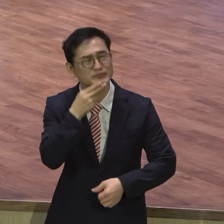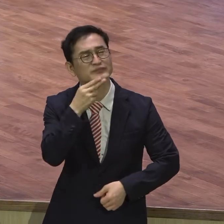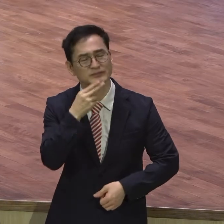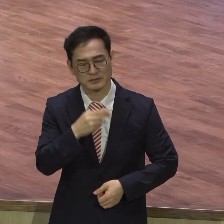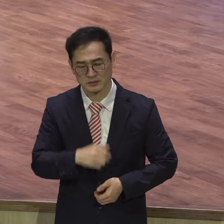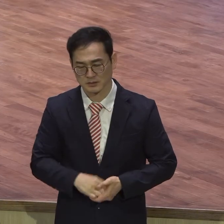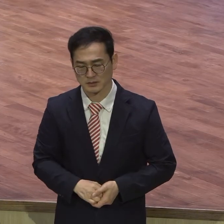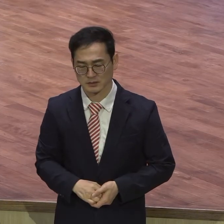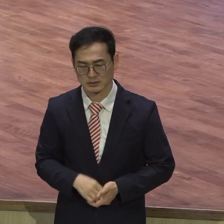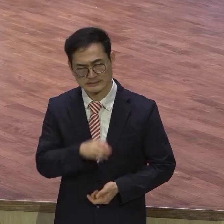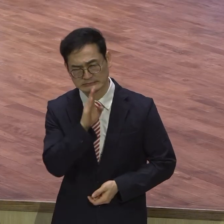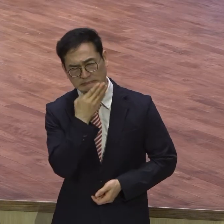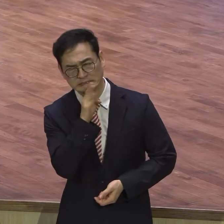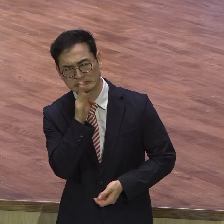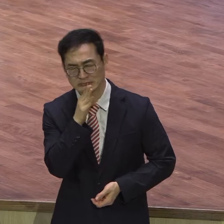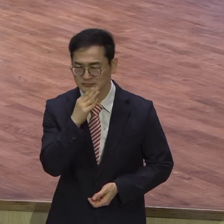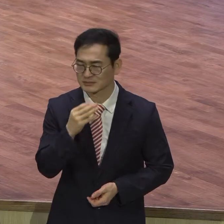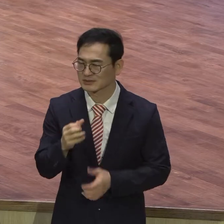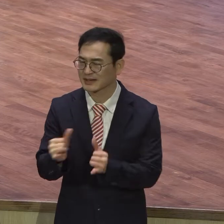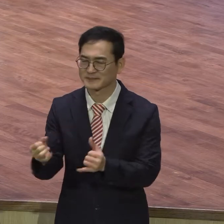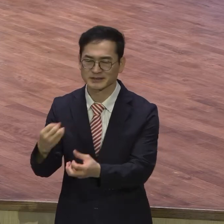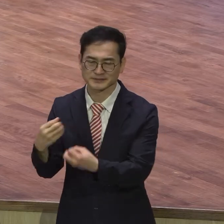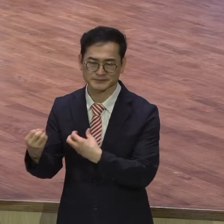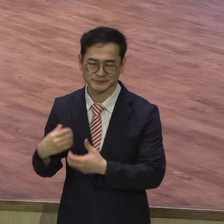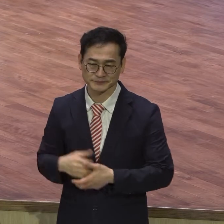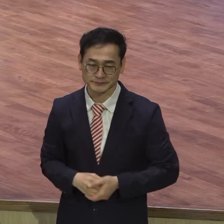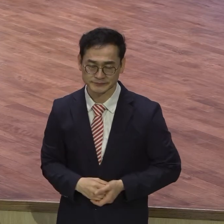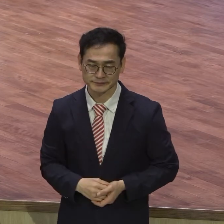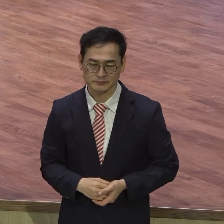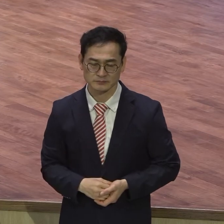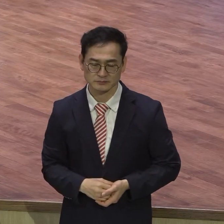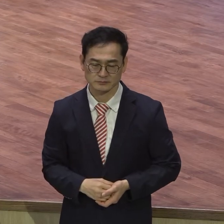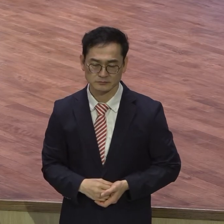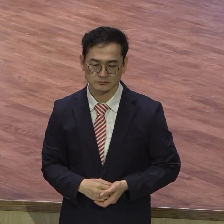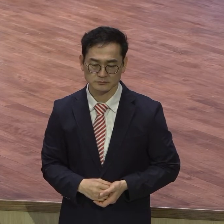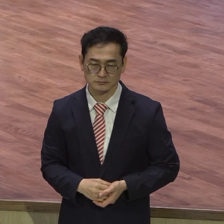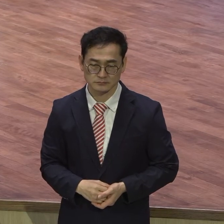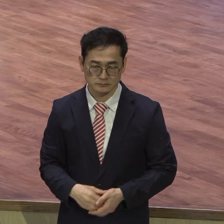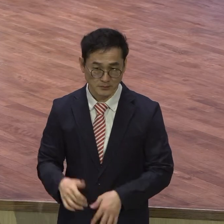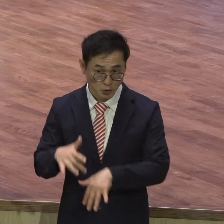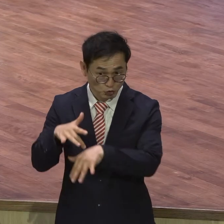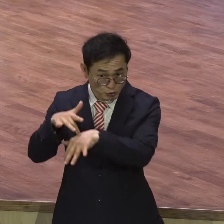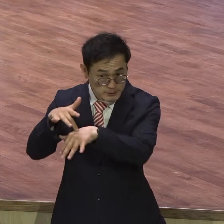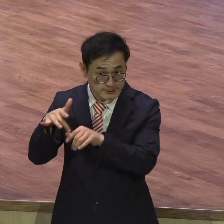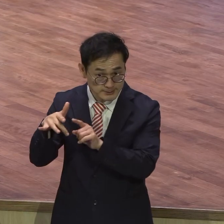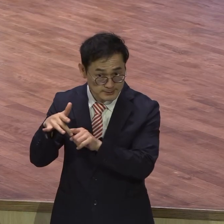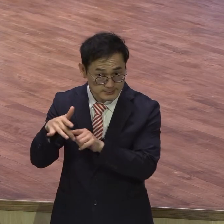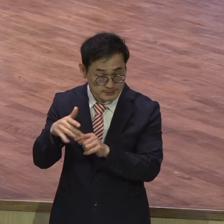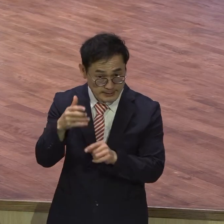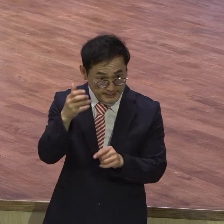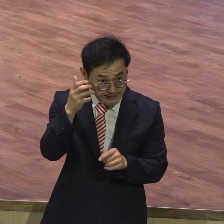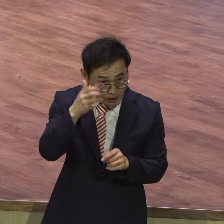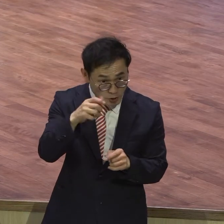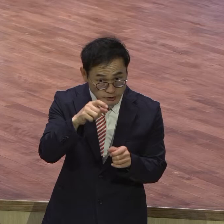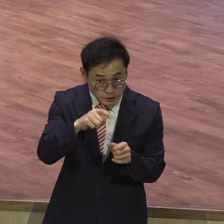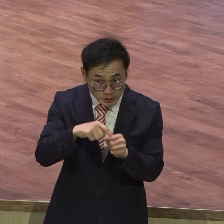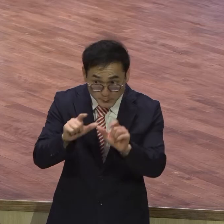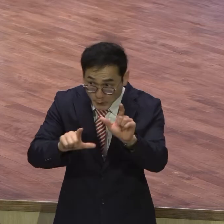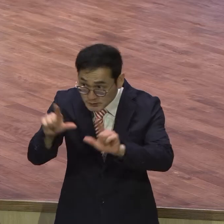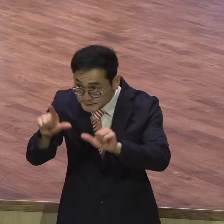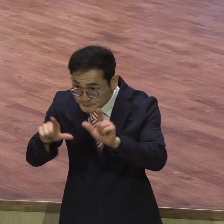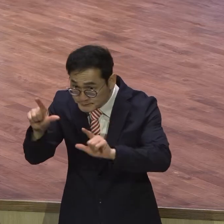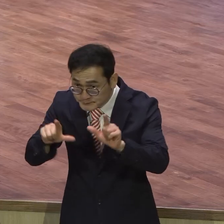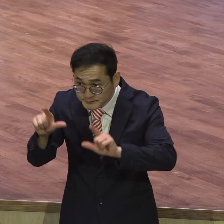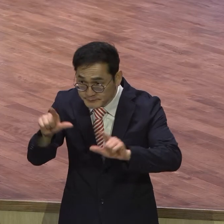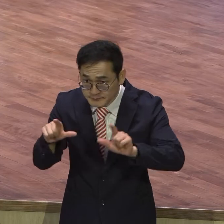그런 반신반의하는 분들이 있는데 귀신들의 영적 실체를 여러분이 알아야